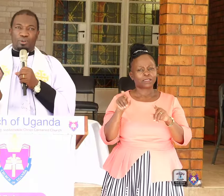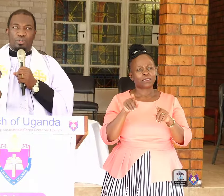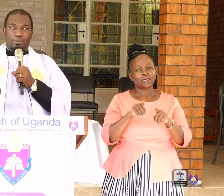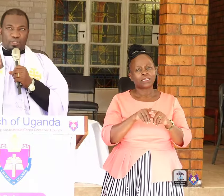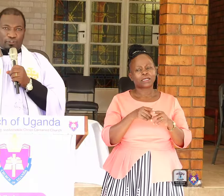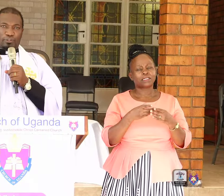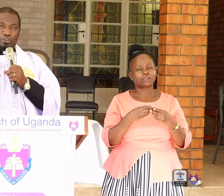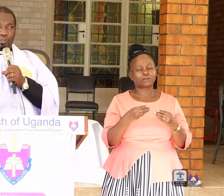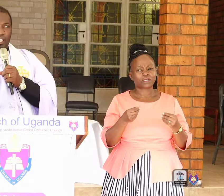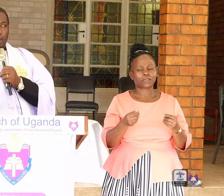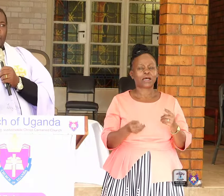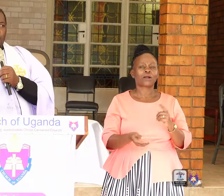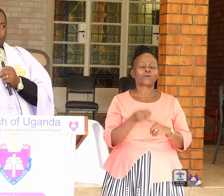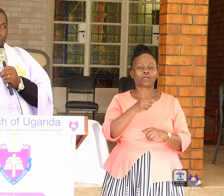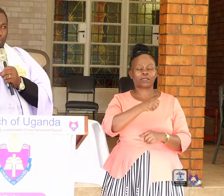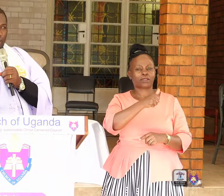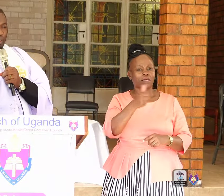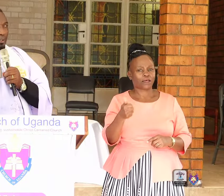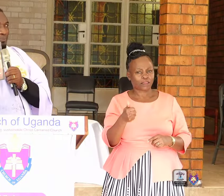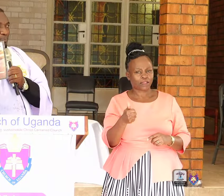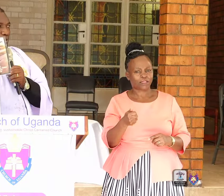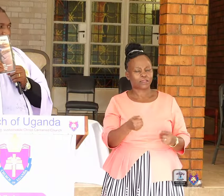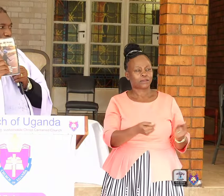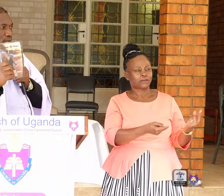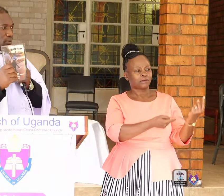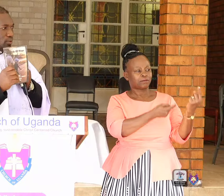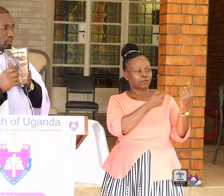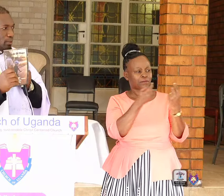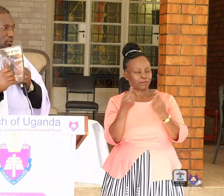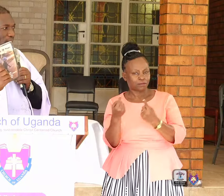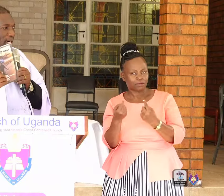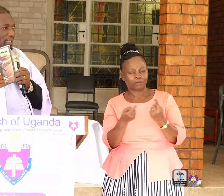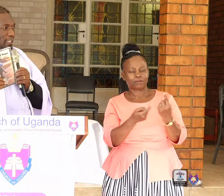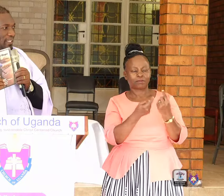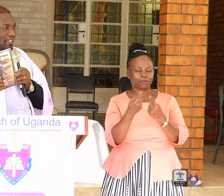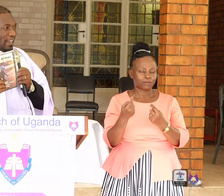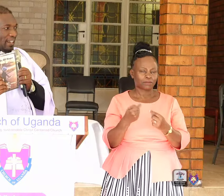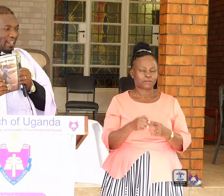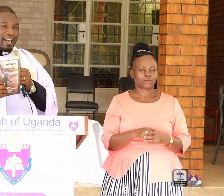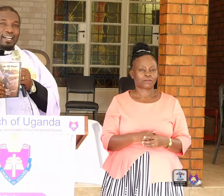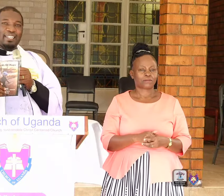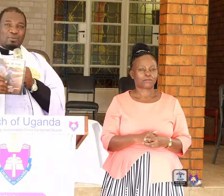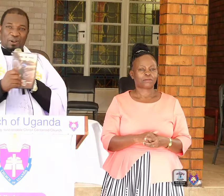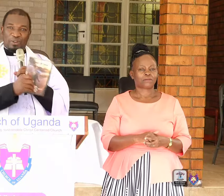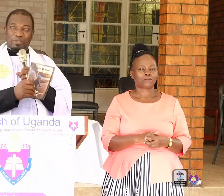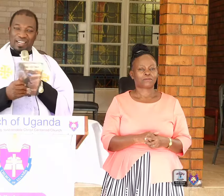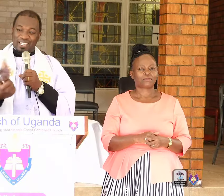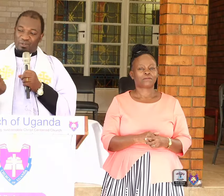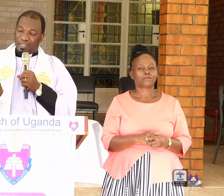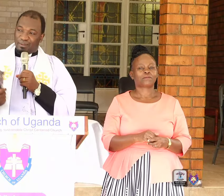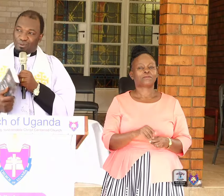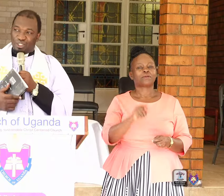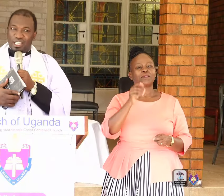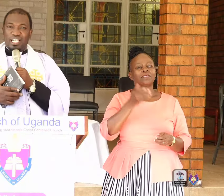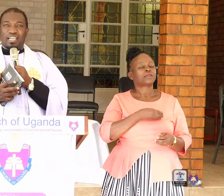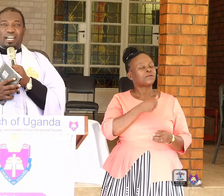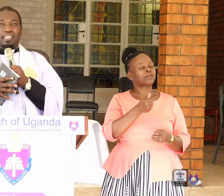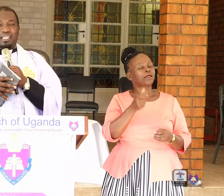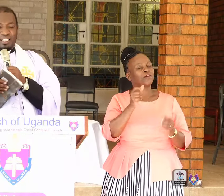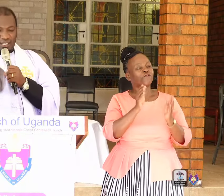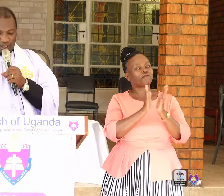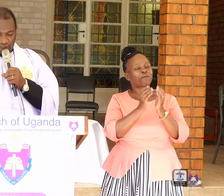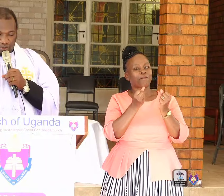tebukyaliwo, nja funa obulala. Mukole ki? Babutwale. Aha, waliwo ne wana alina obulala bungi.